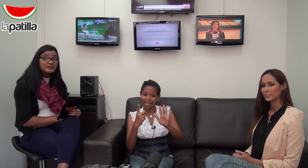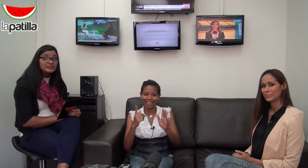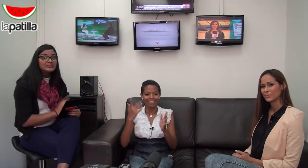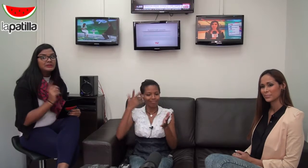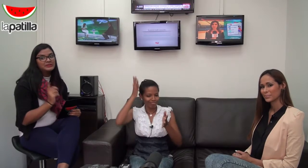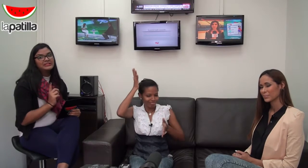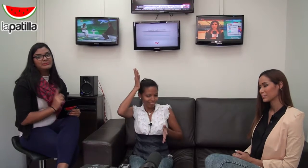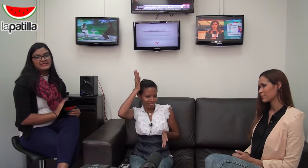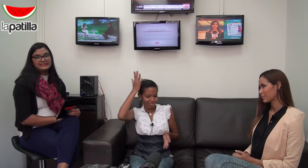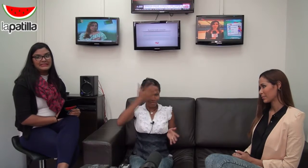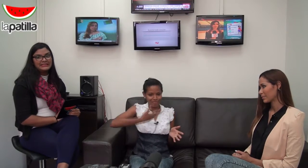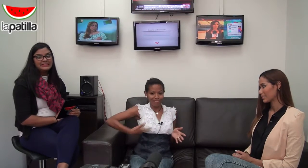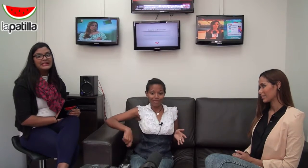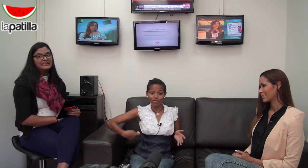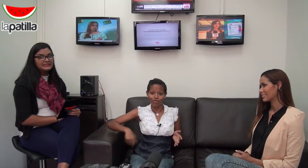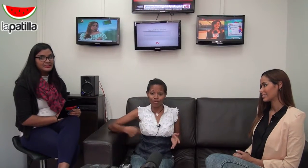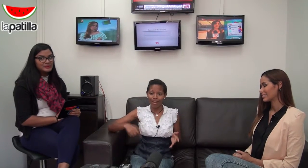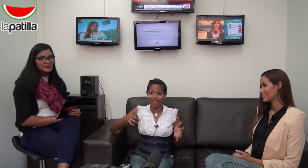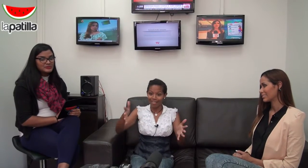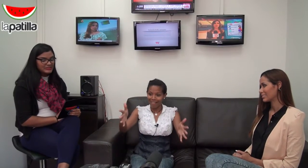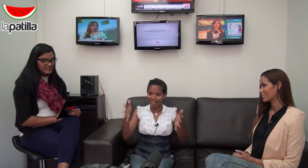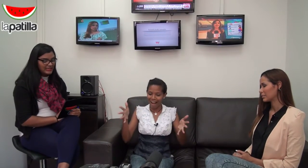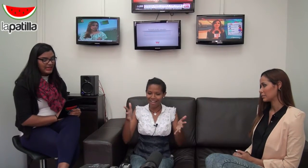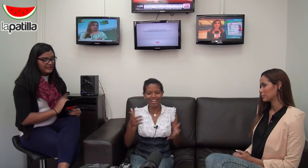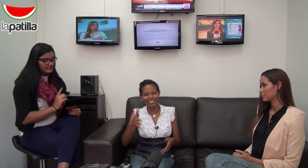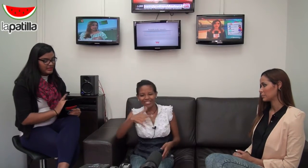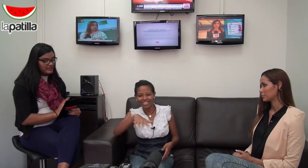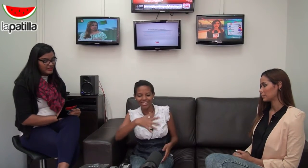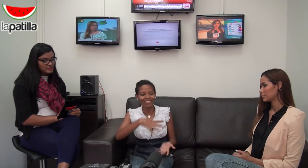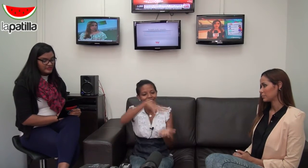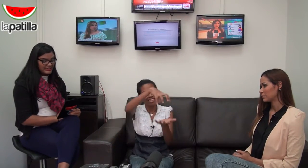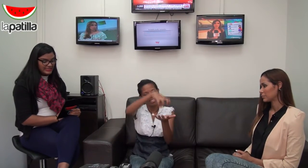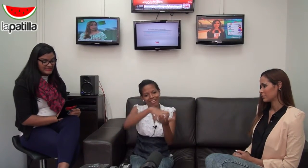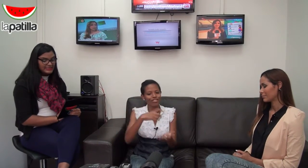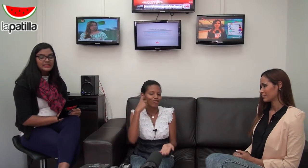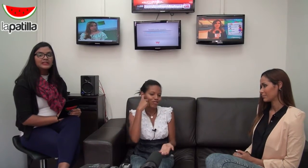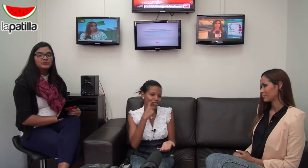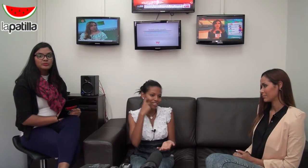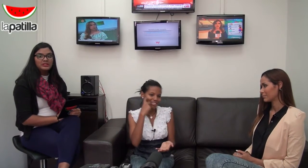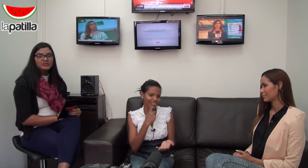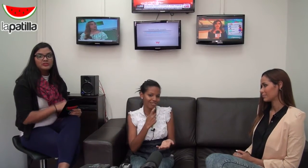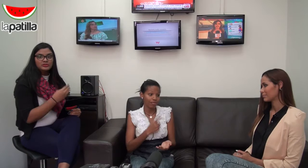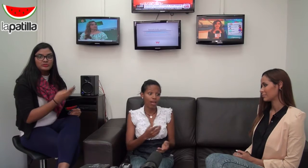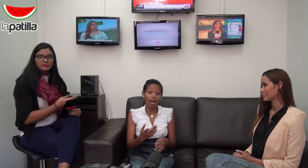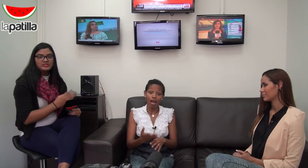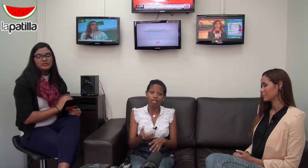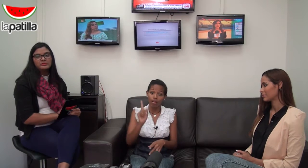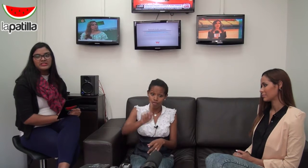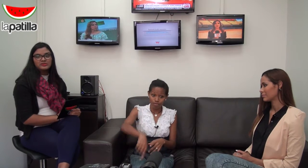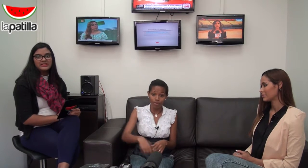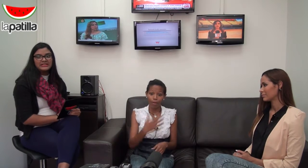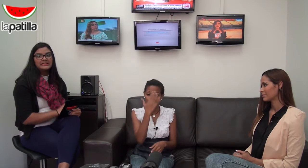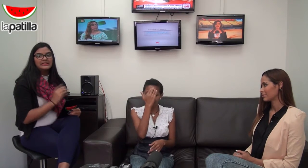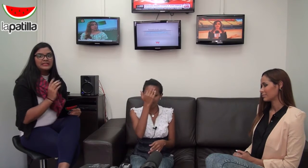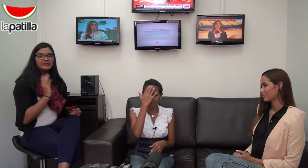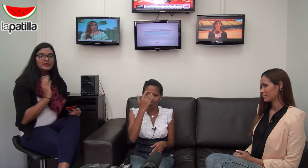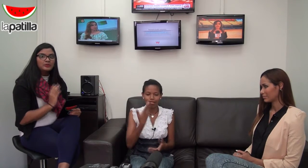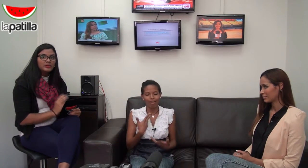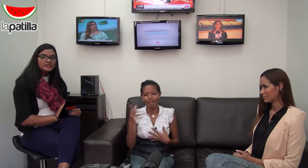corona luego de representar al Estado Supre. Además de ello, Vanessa cumplió con su compromiso con Venezuela y quedó en cuarto